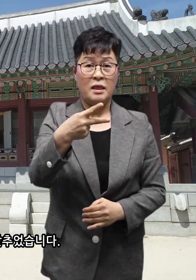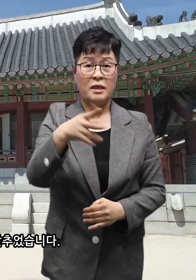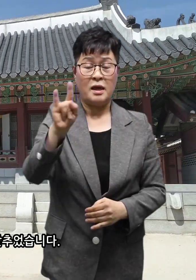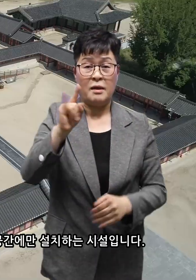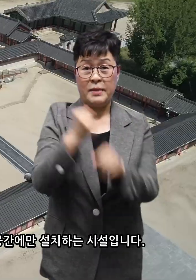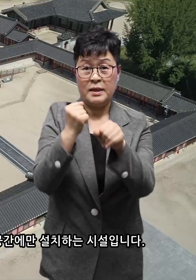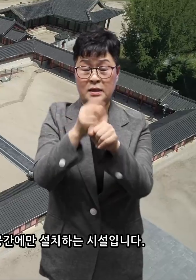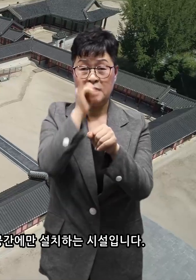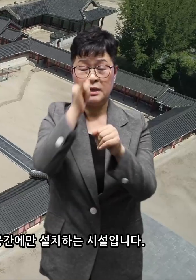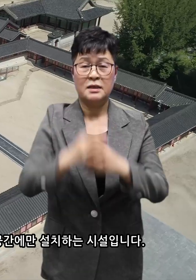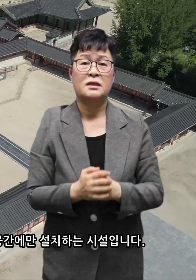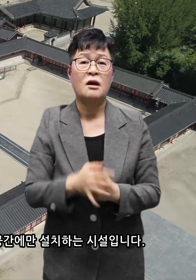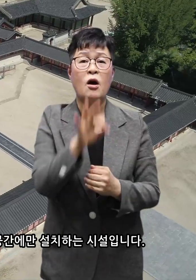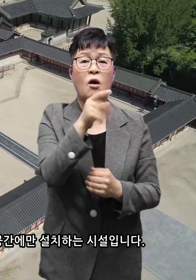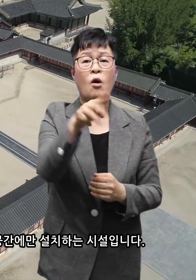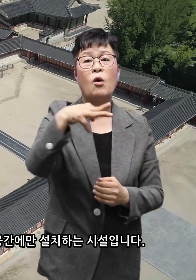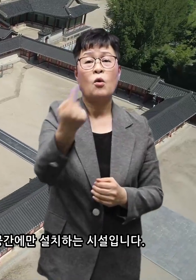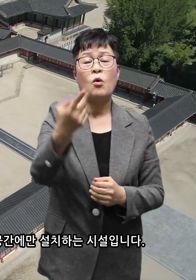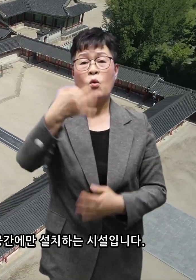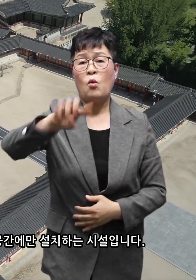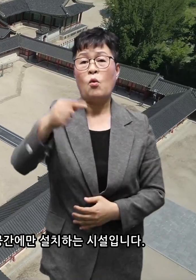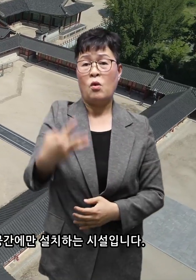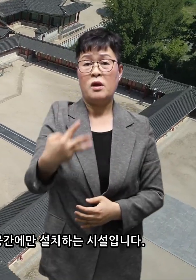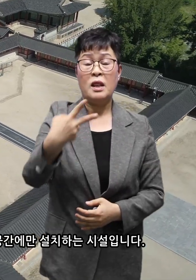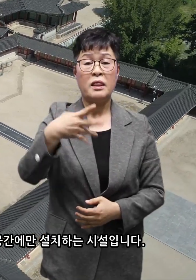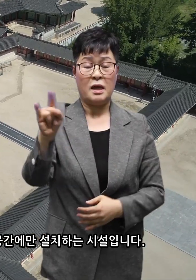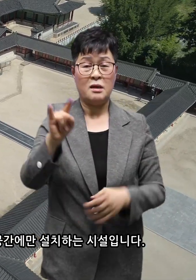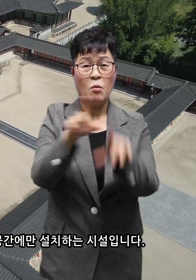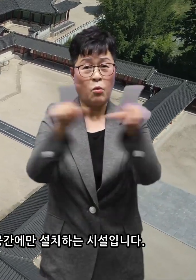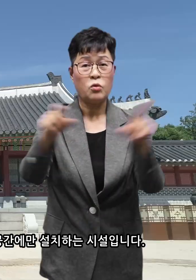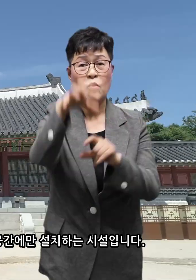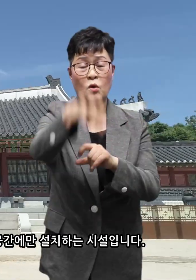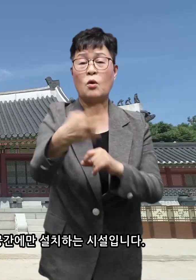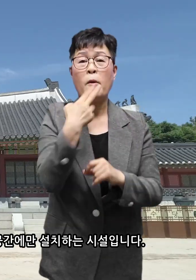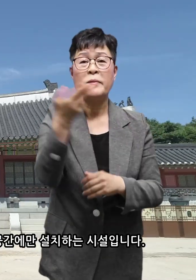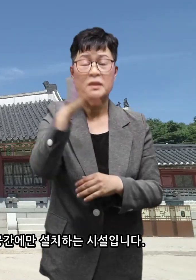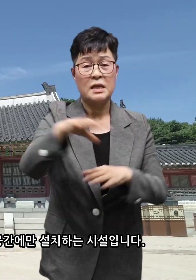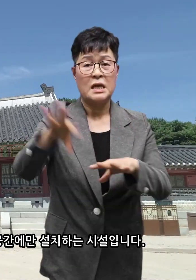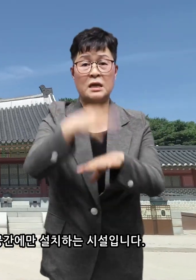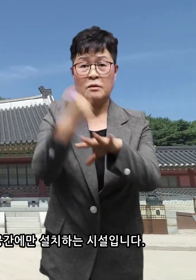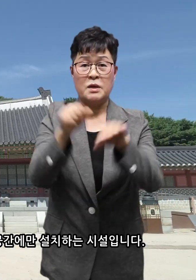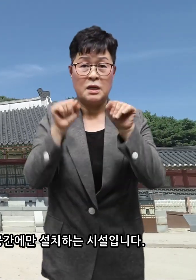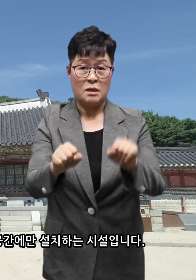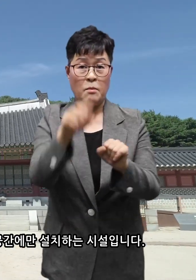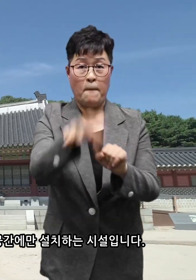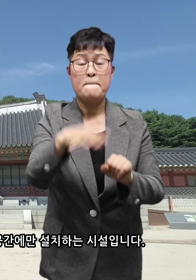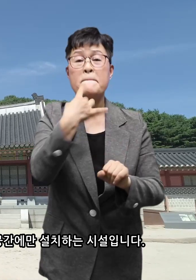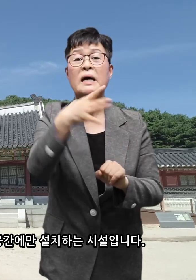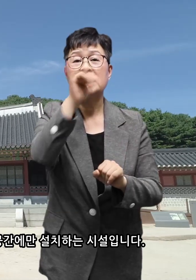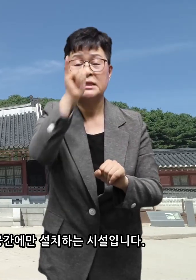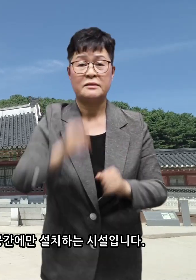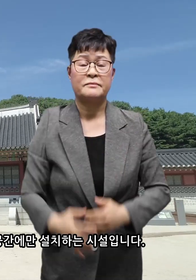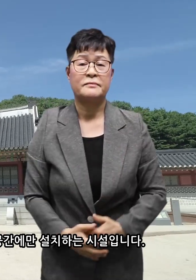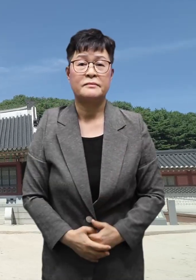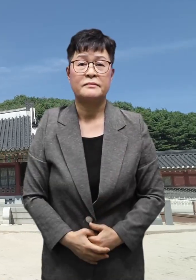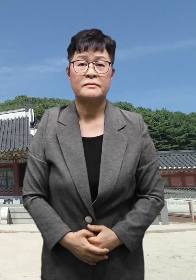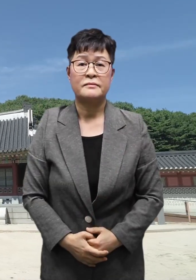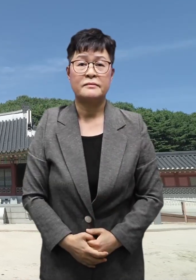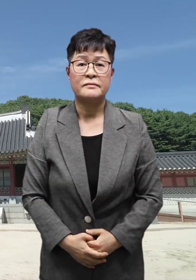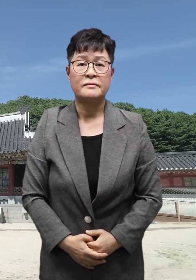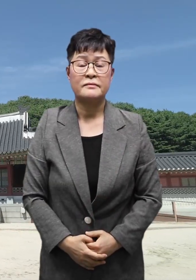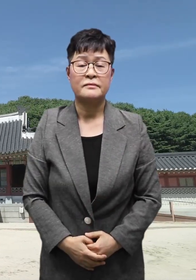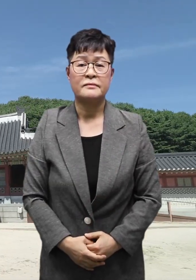어루와 월대는 일반 동헌에는 없고 임금이 머무는 공간에만 설치하는 시설입니다.